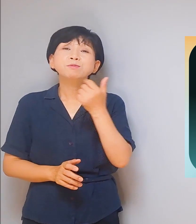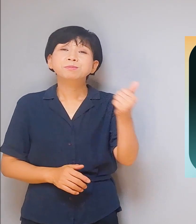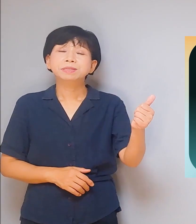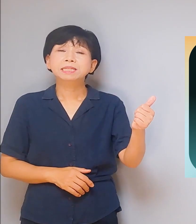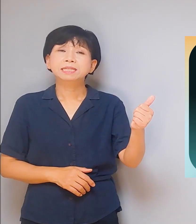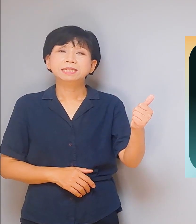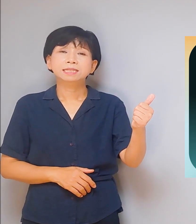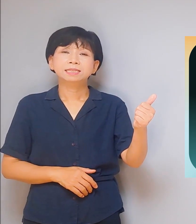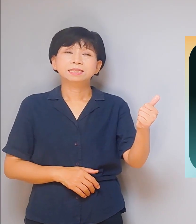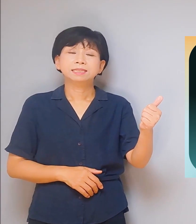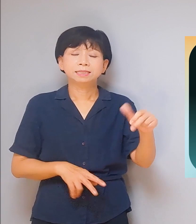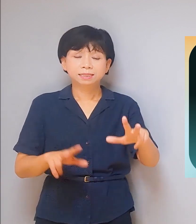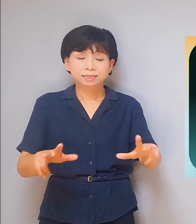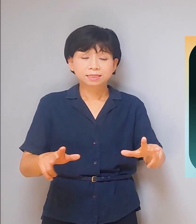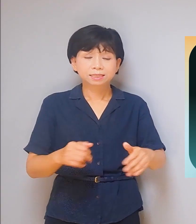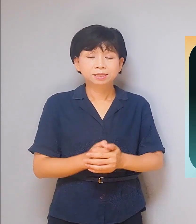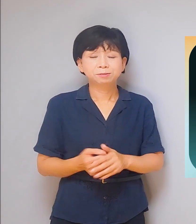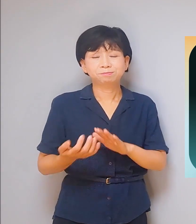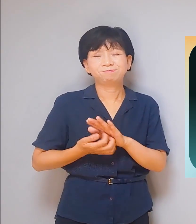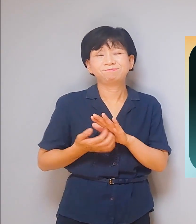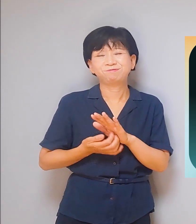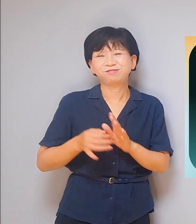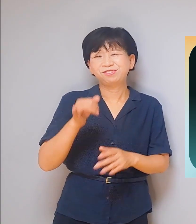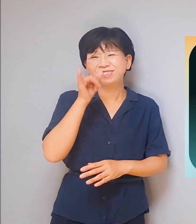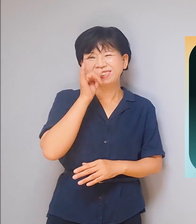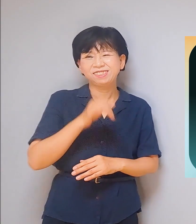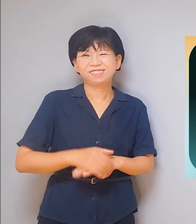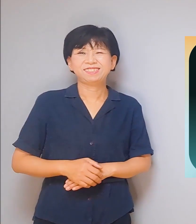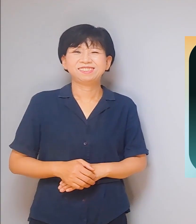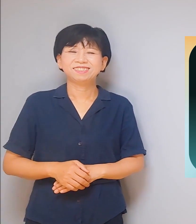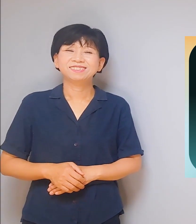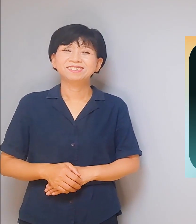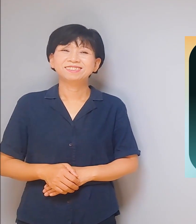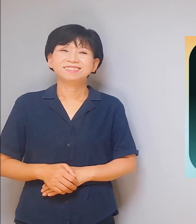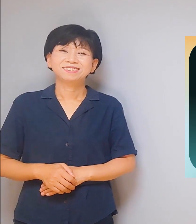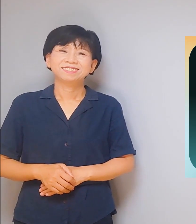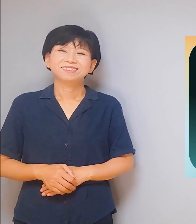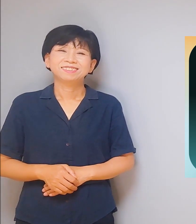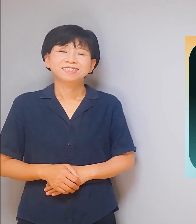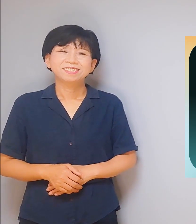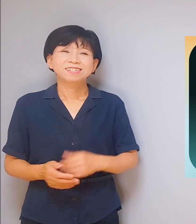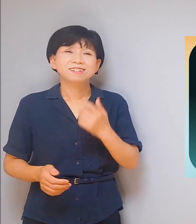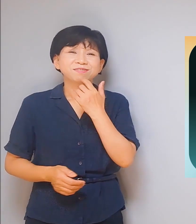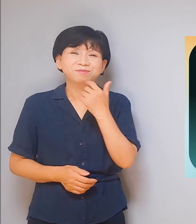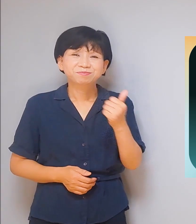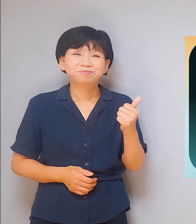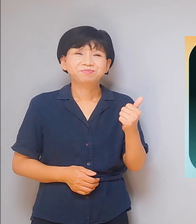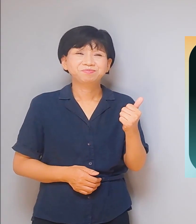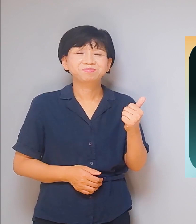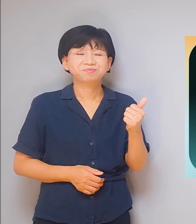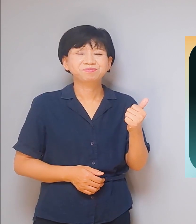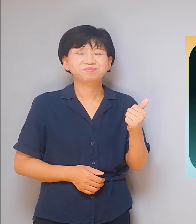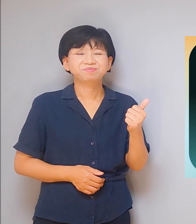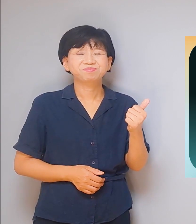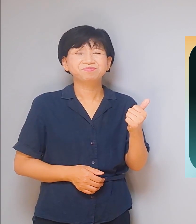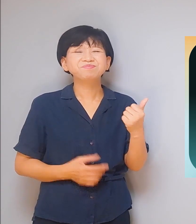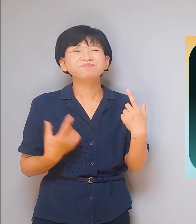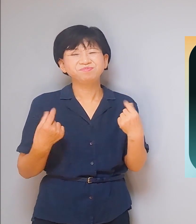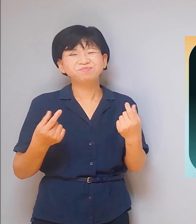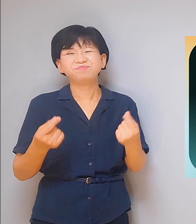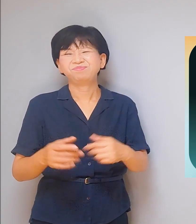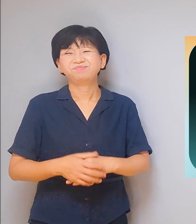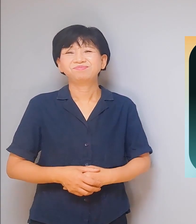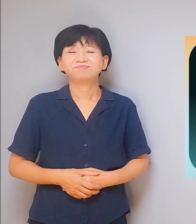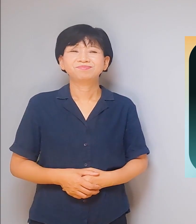야곱이 지금 술수가 또 있지요. 그렇죠? 야곱이 아직 이 정도밖에 안